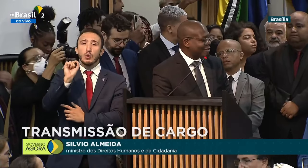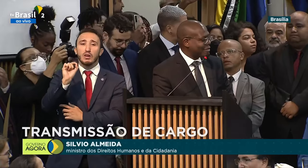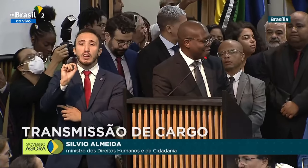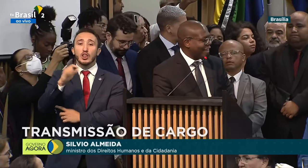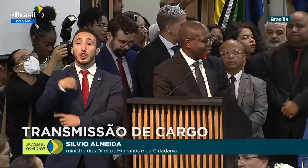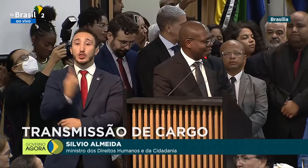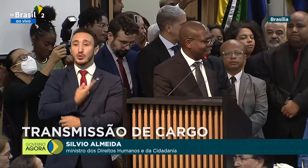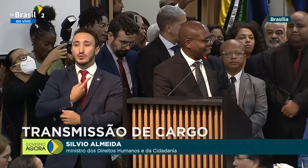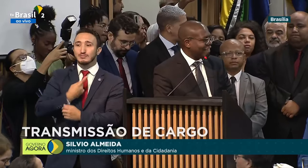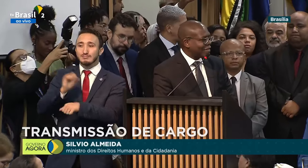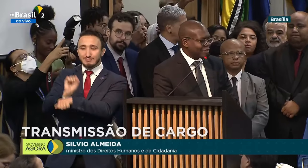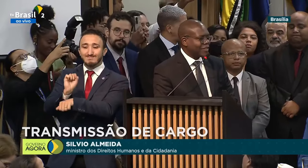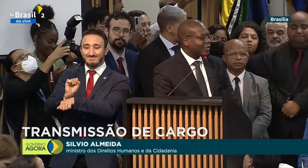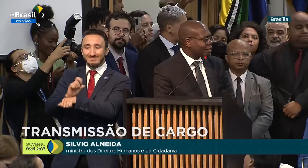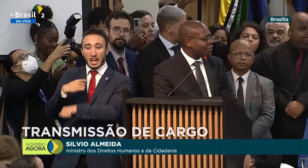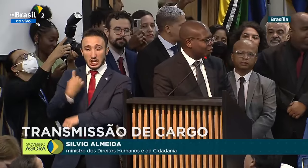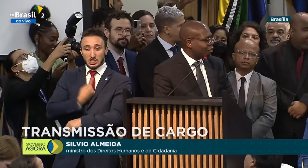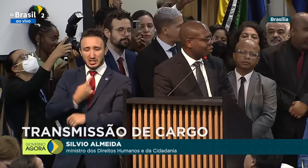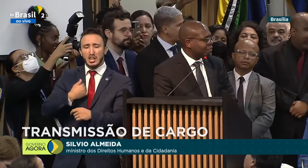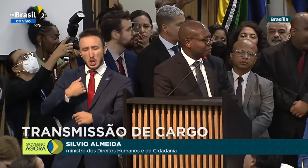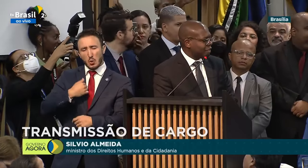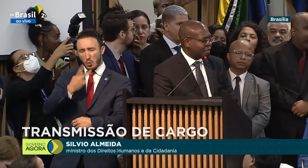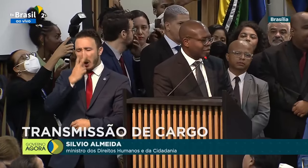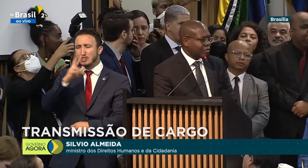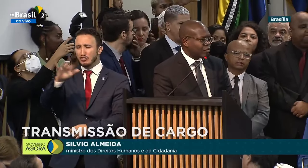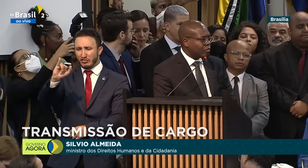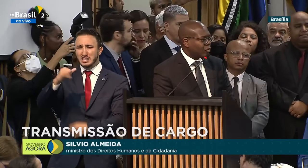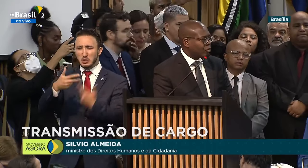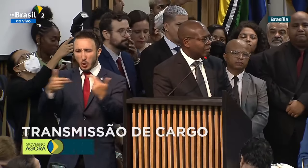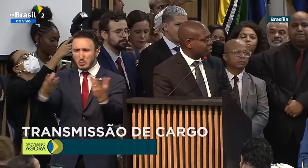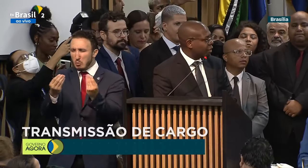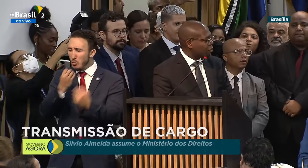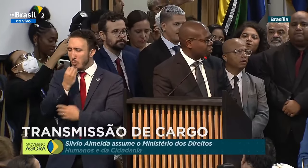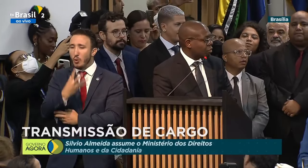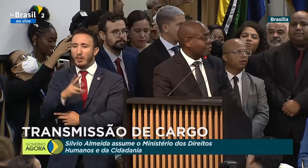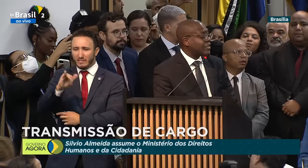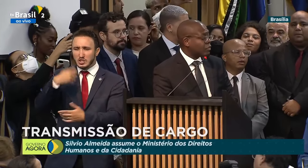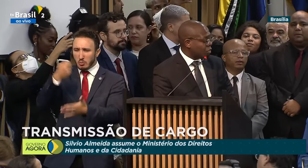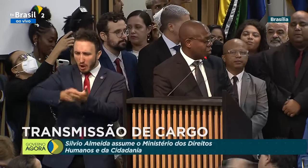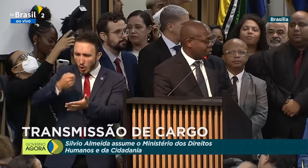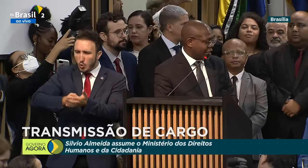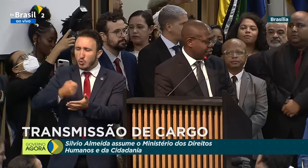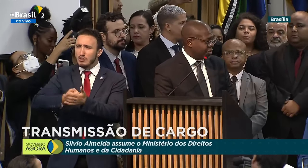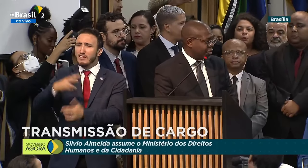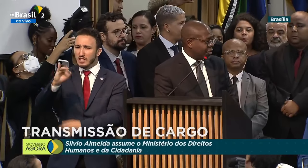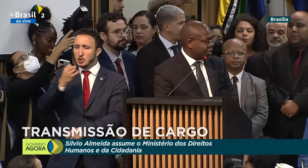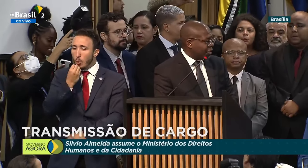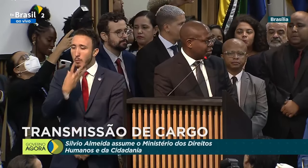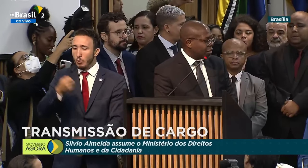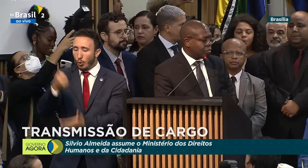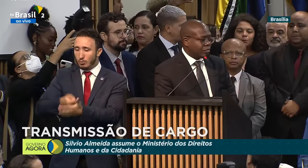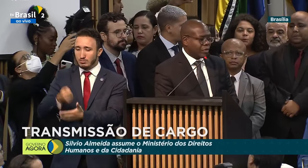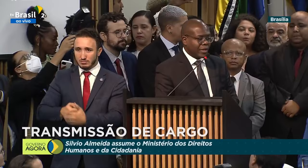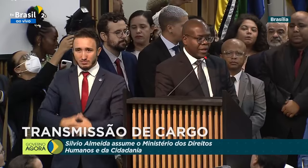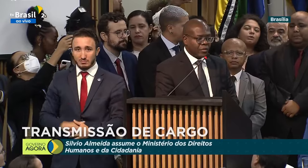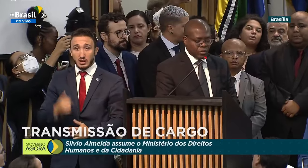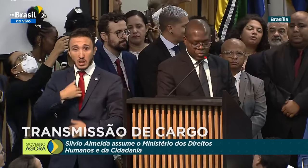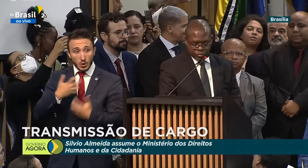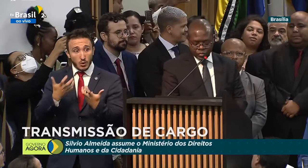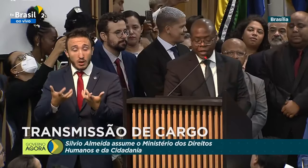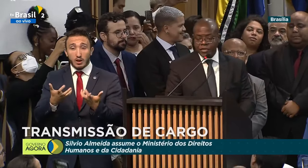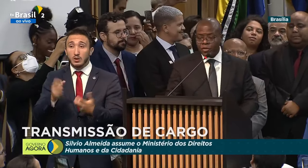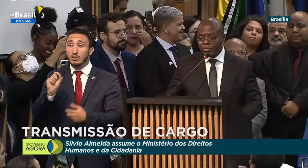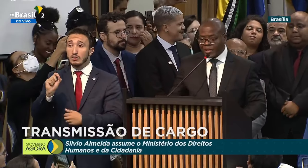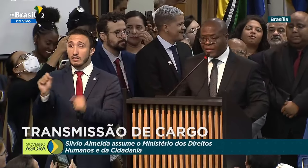nos espera eu acho que vai ser coisa muito boa vai ser coisa muito boa vai ser uma luta vai ser bom combate então eu quero